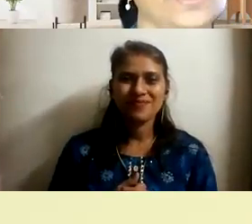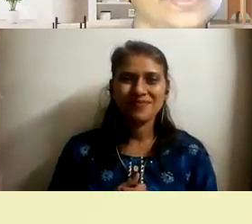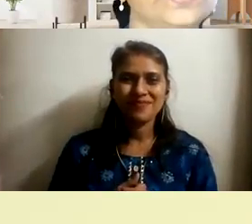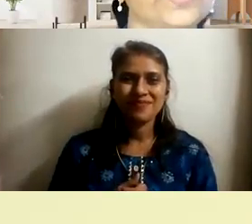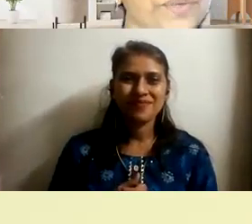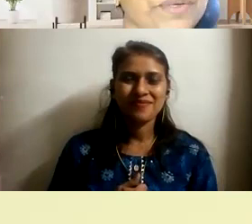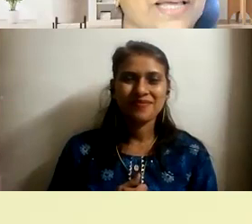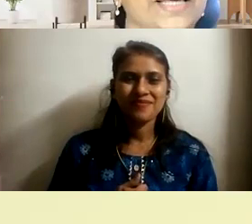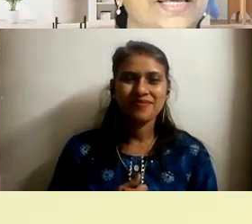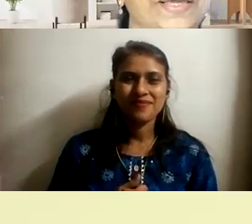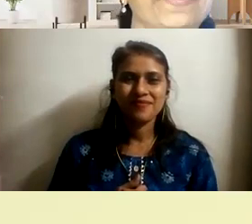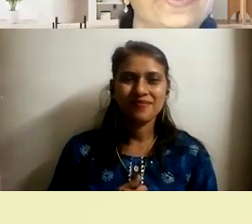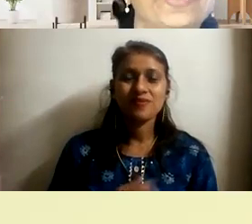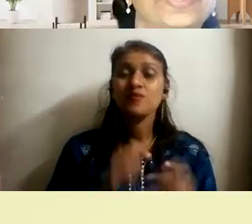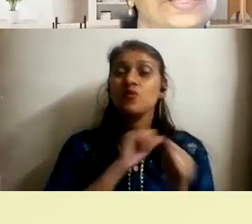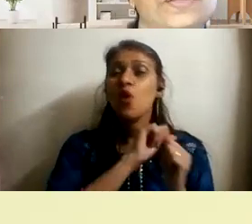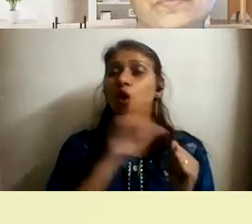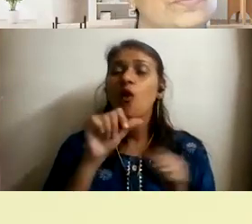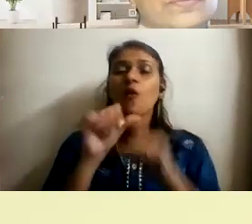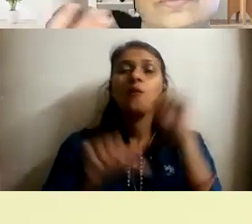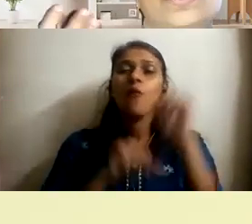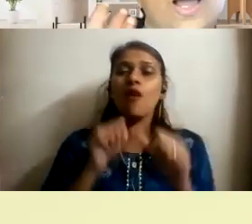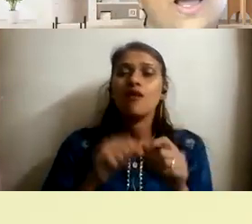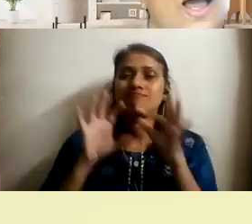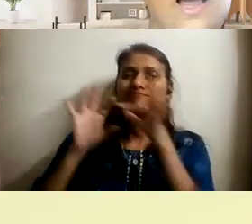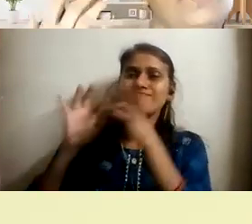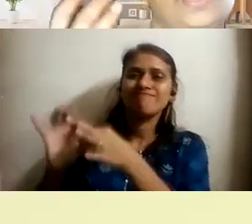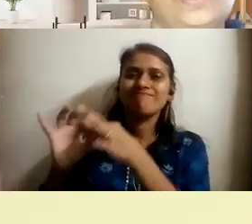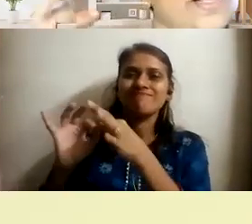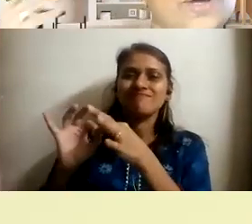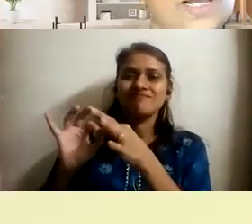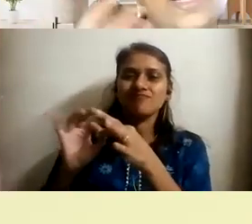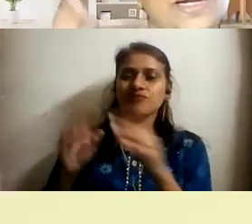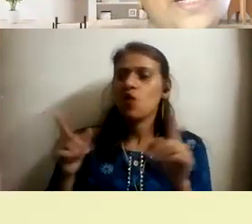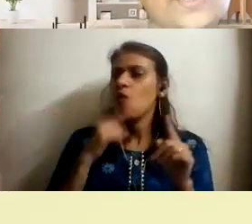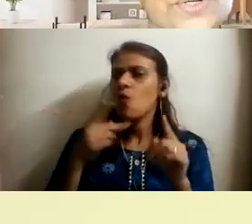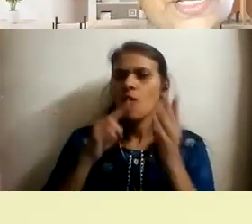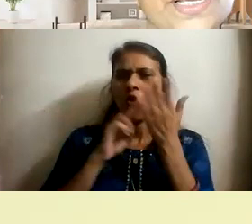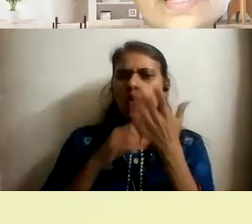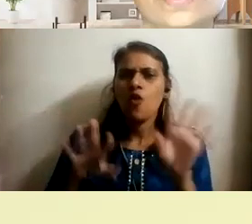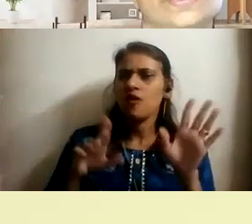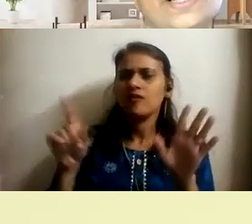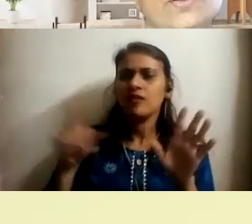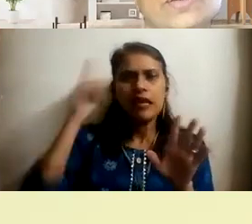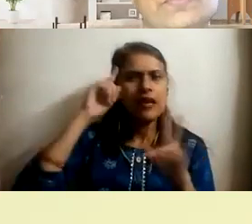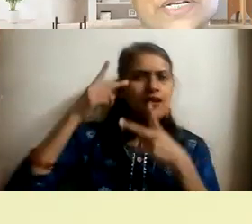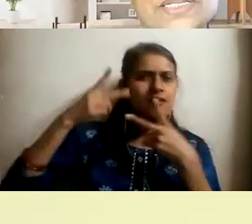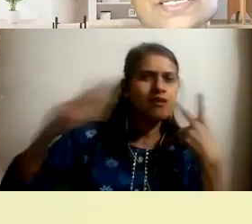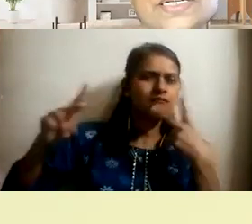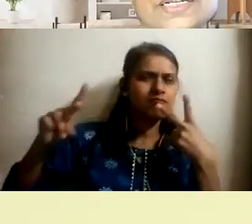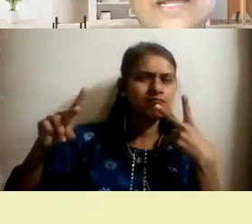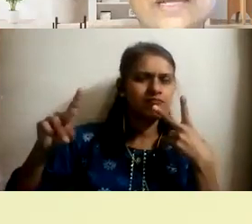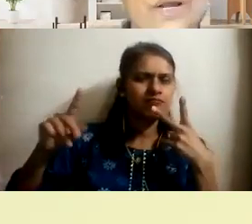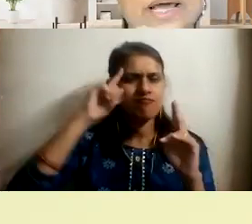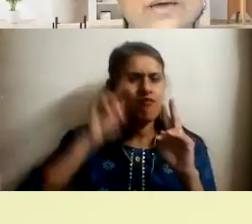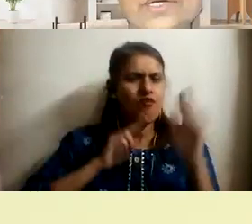मुझे बताएं, जो भी बता सके, कि जो आम नहीं है, जो अलग हट के सोचते हैं, they always persist